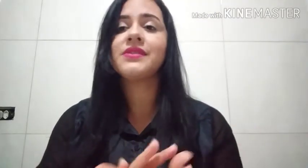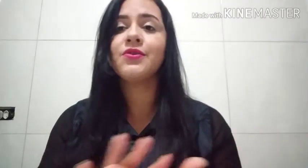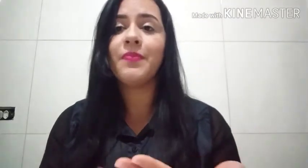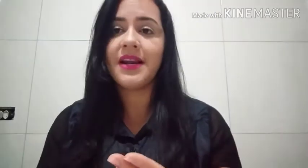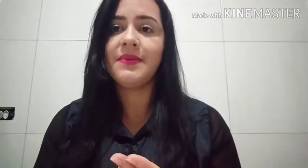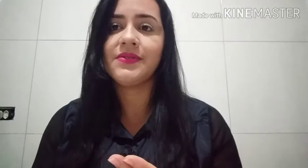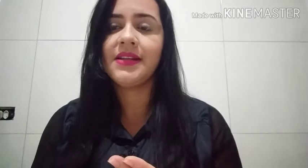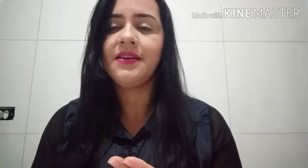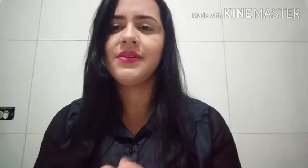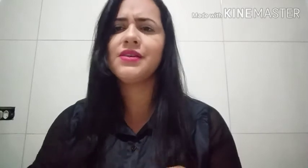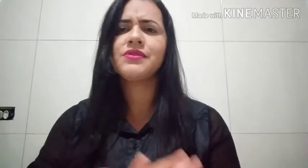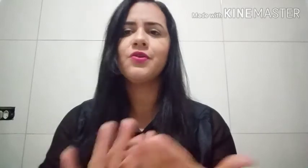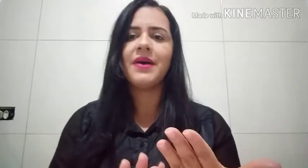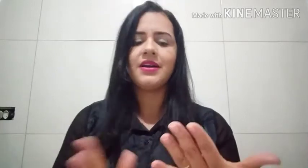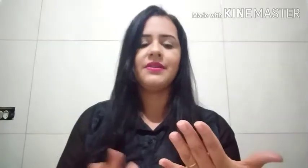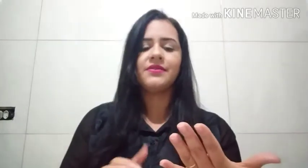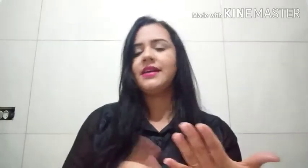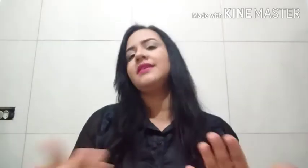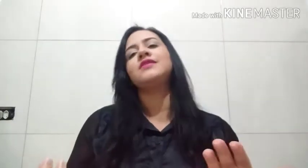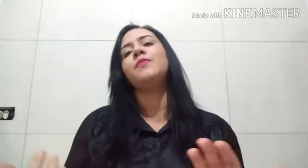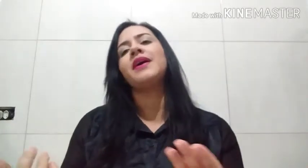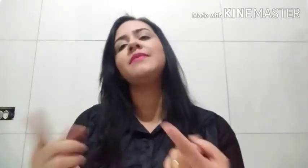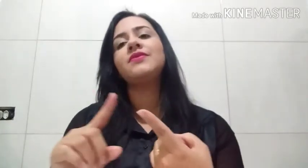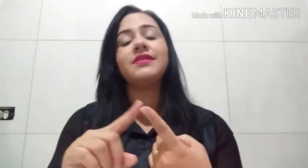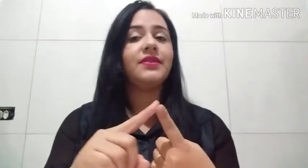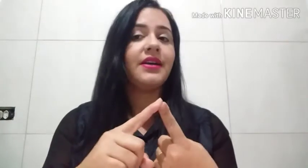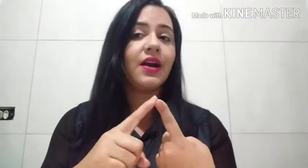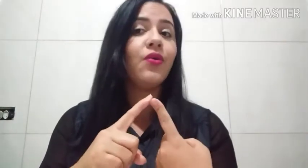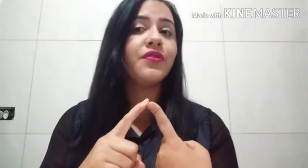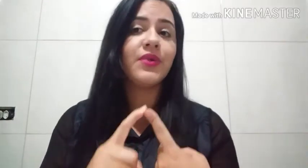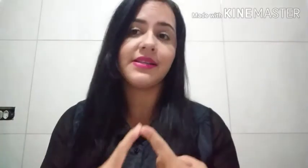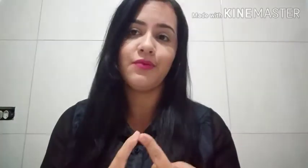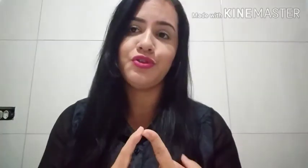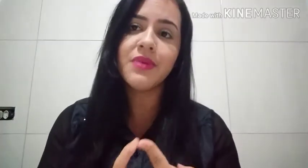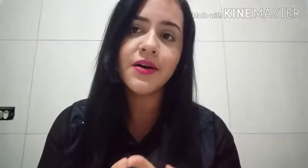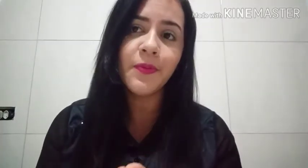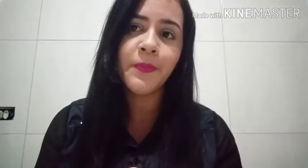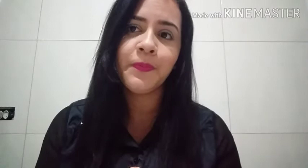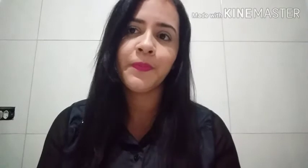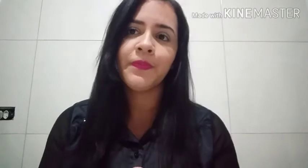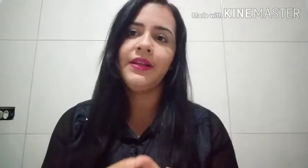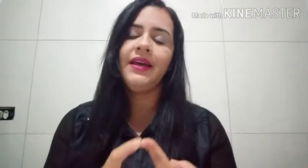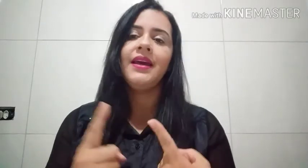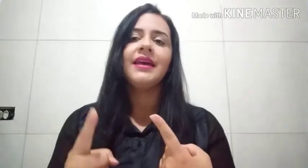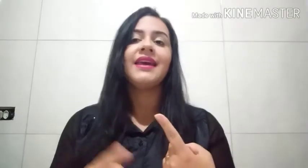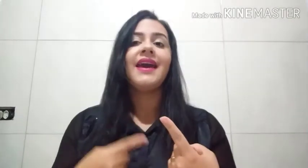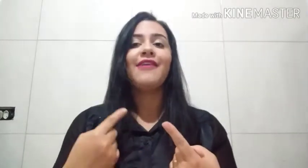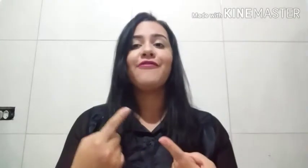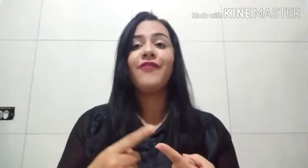5 parâmetros, né? O que são os 5 parâmetros, né? 5 parâmetros, ó, tem a configuração de mão, né? Que é a